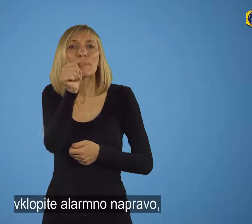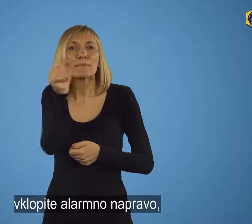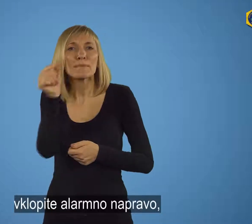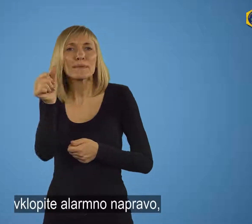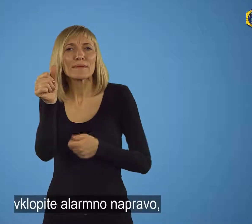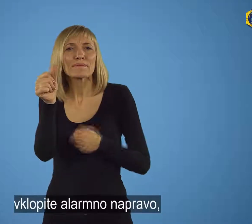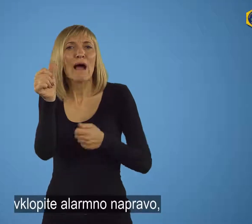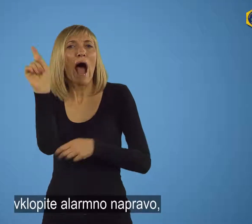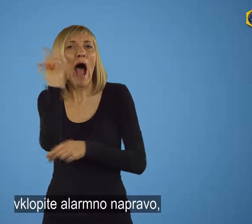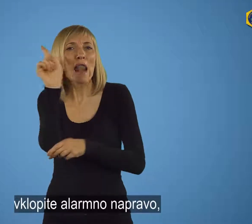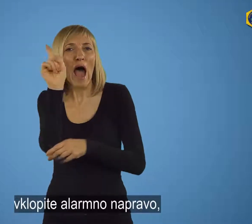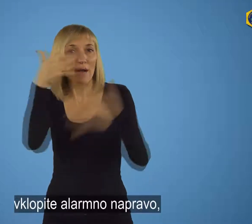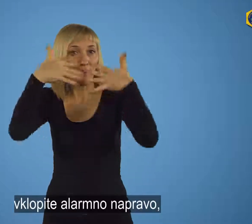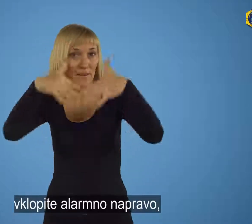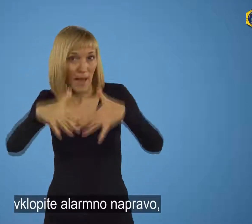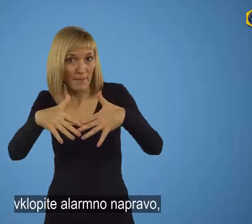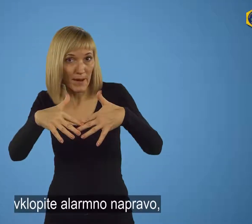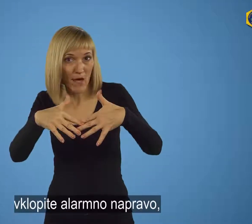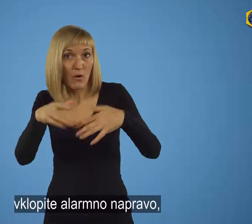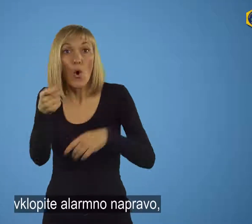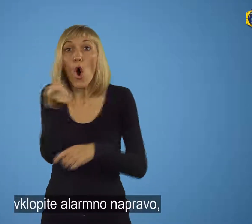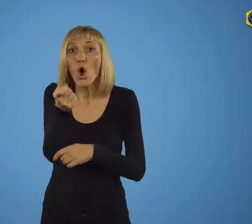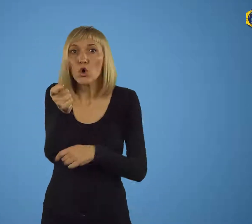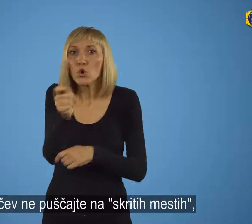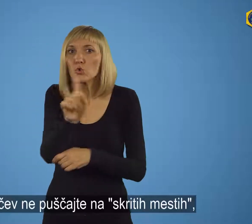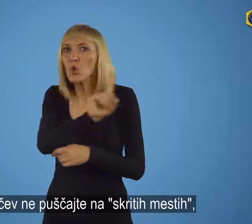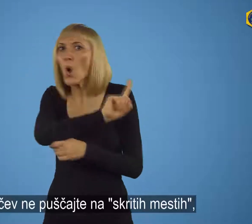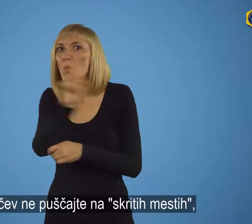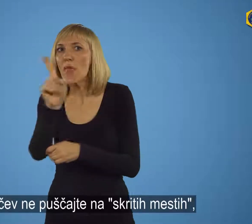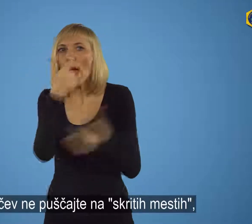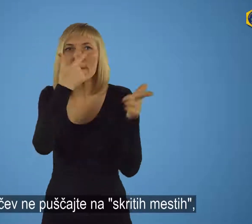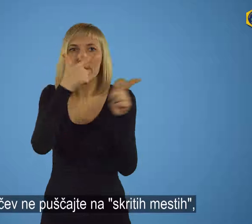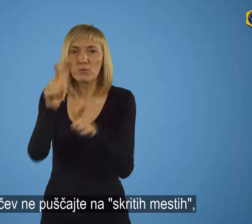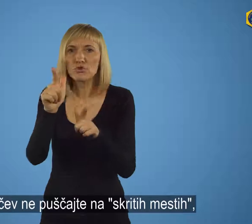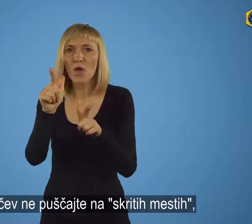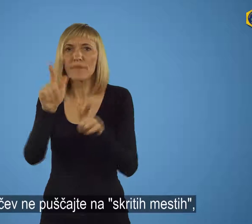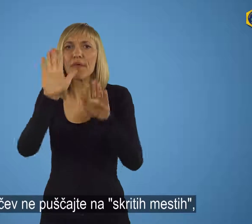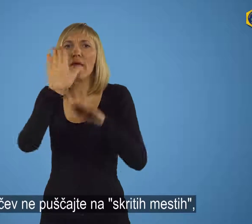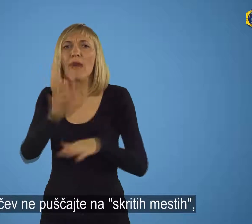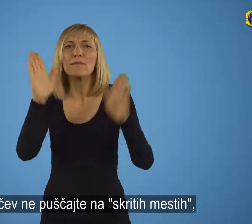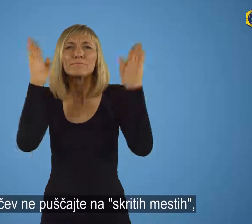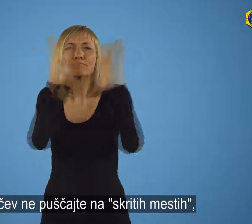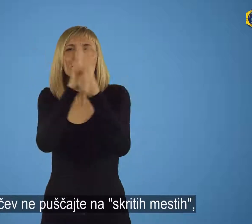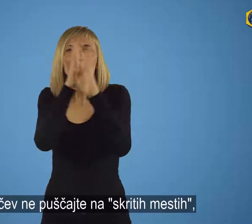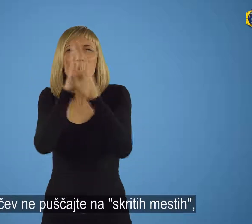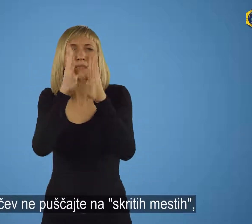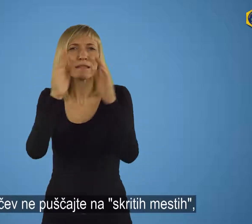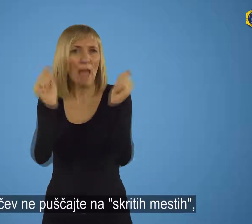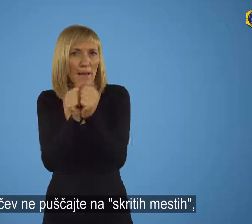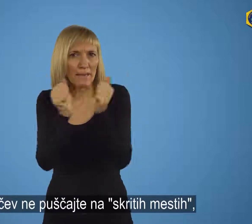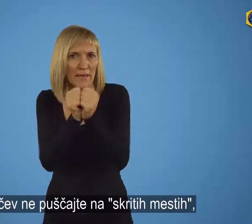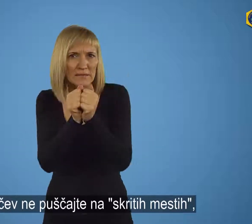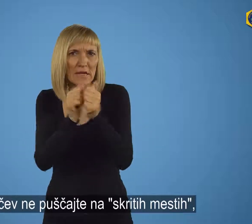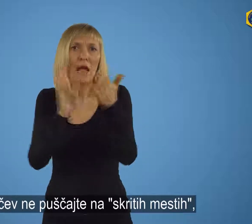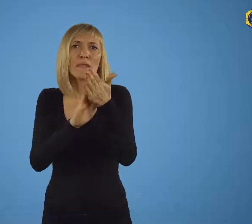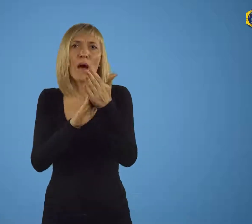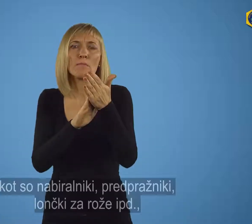Vklopite alarmno napravo. Ključev ne puščajte na skritih mestih, kot so nabiralniki,